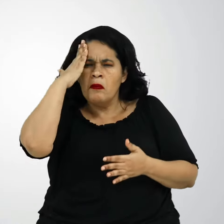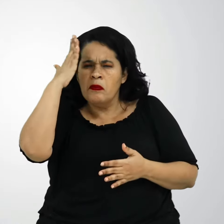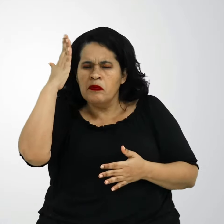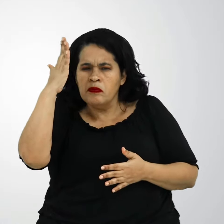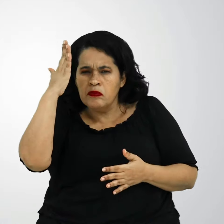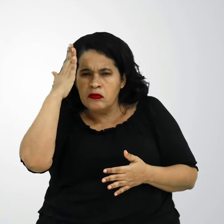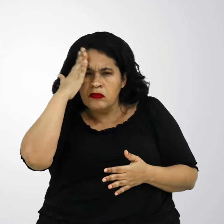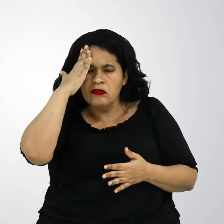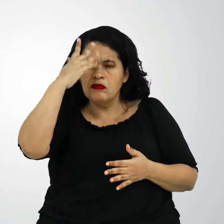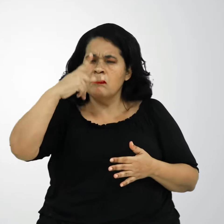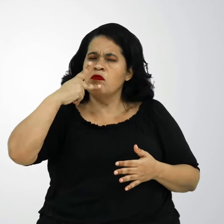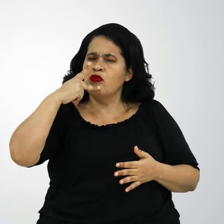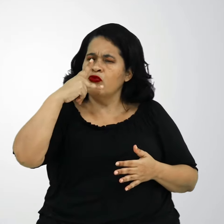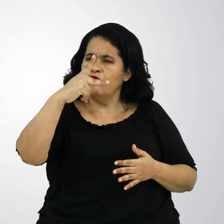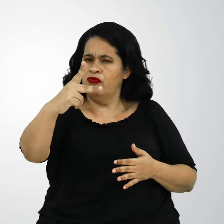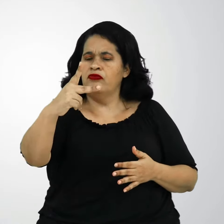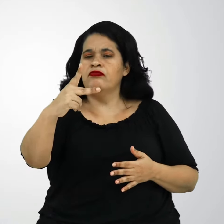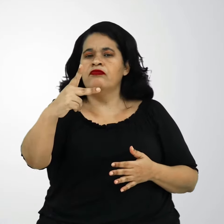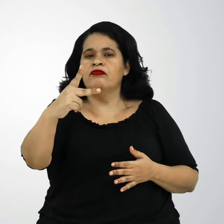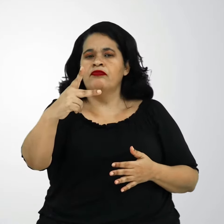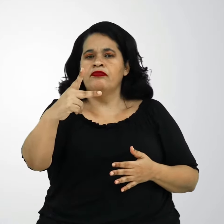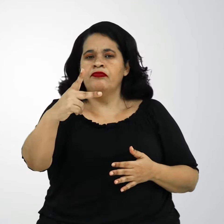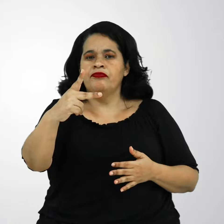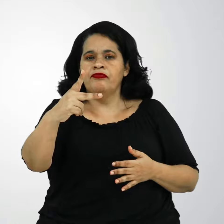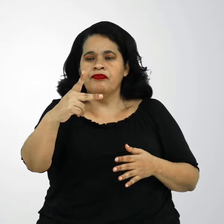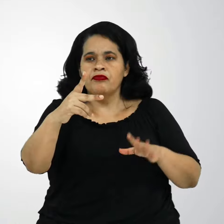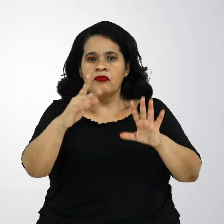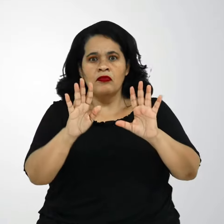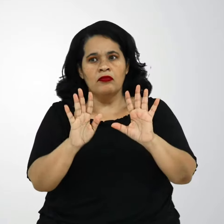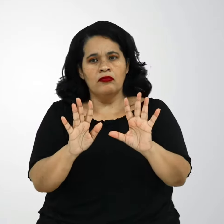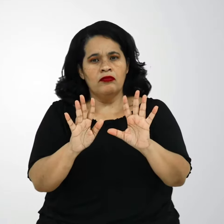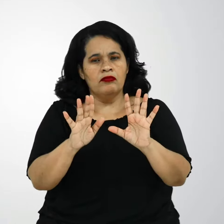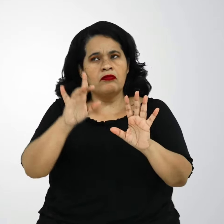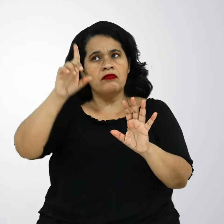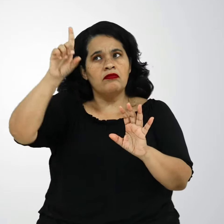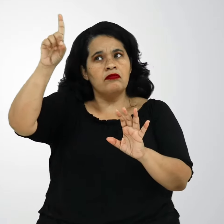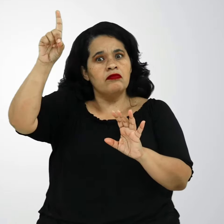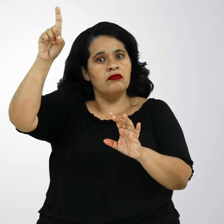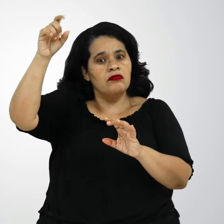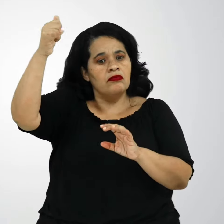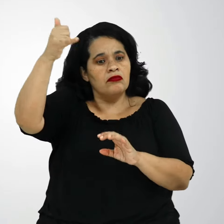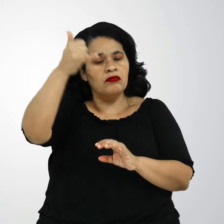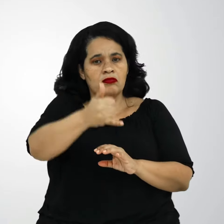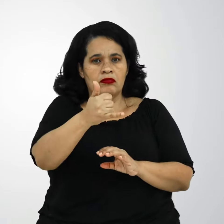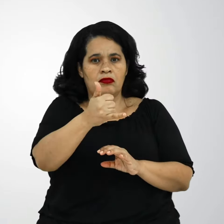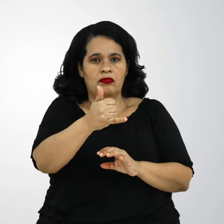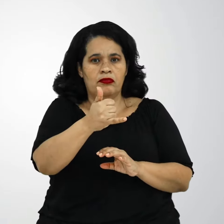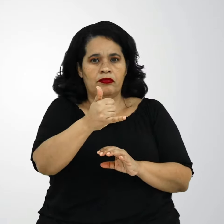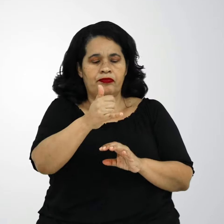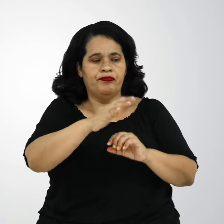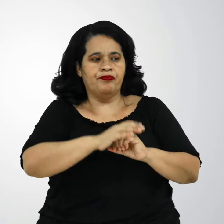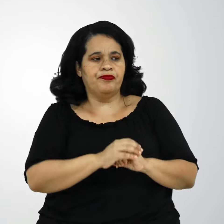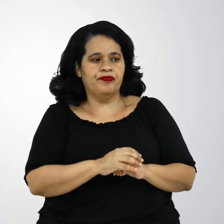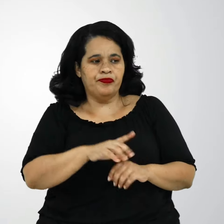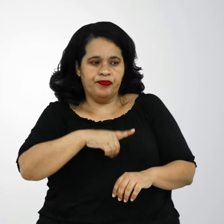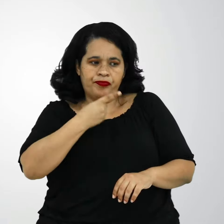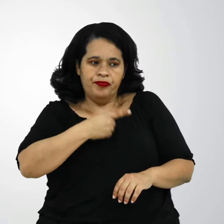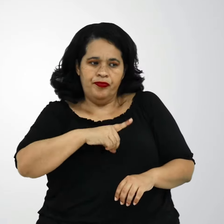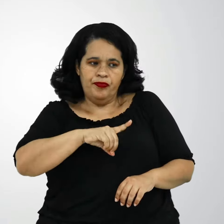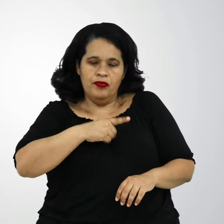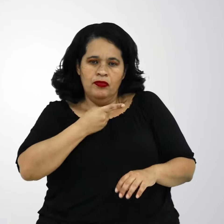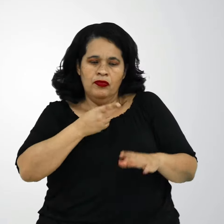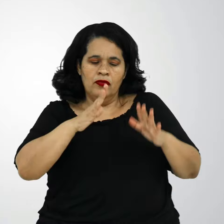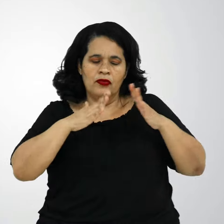ciclo profético, né? E de repente Deus diz, não, Daniel, não é só isso. Só que não. Isso é só